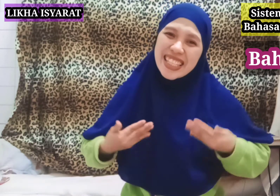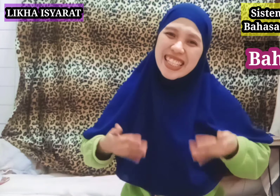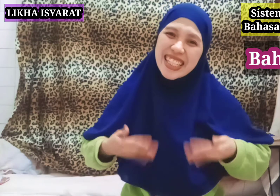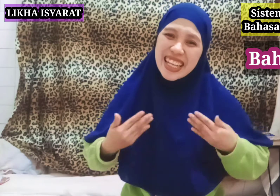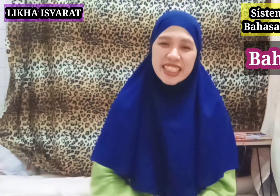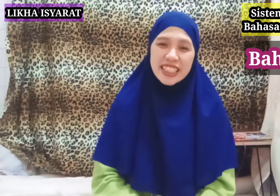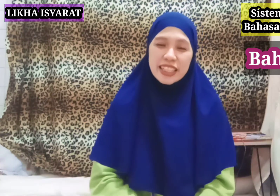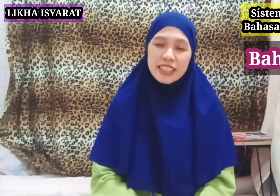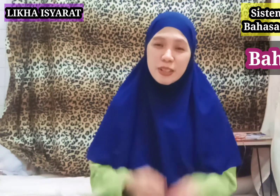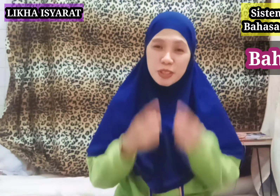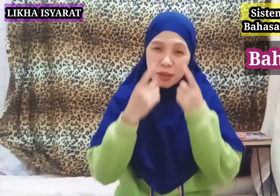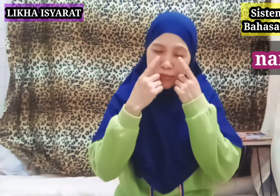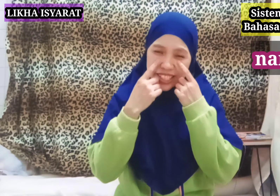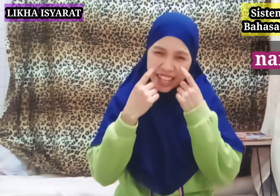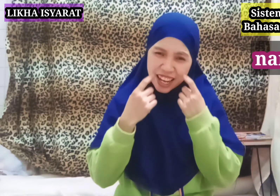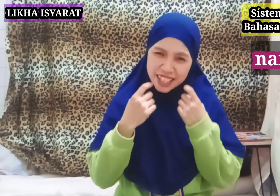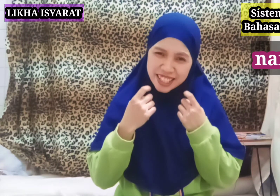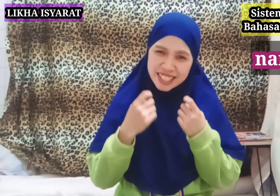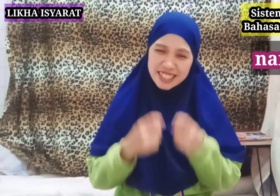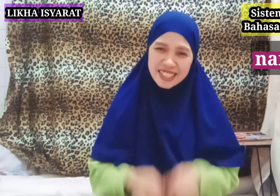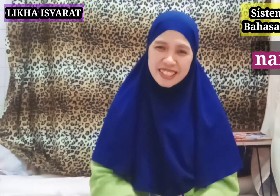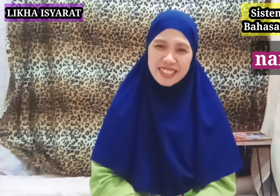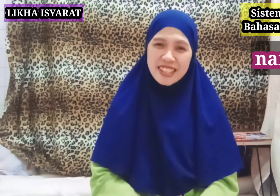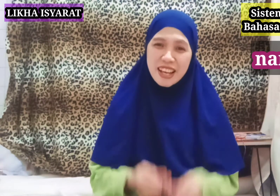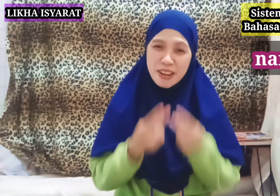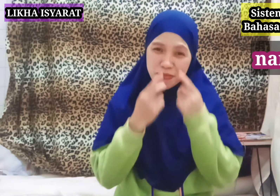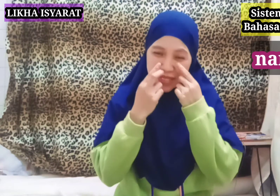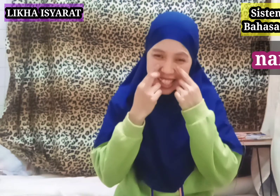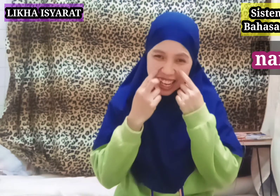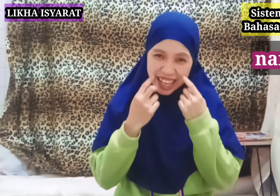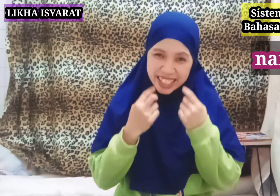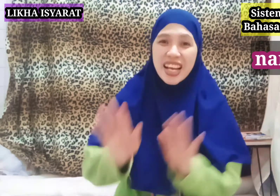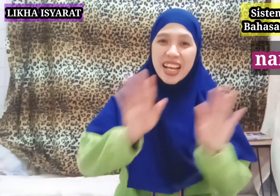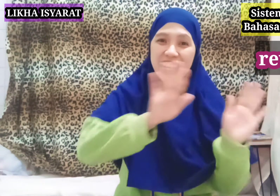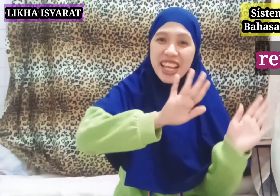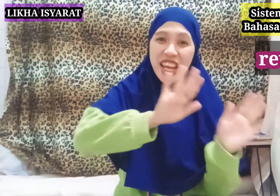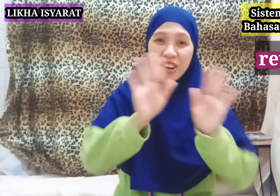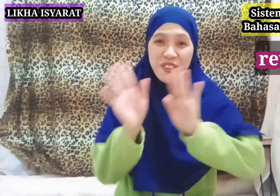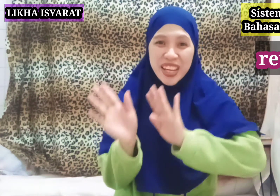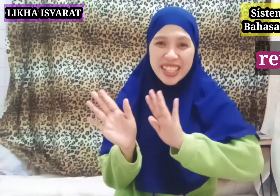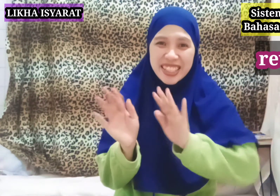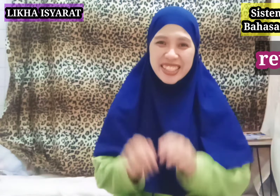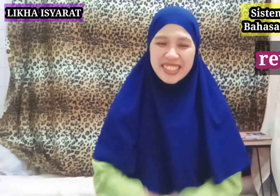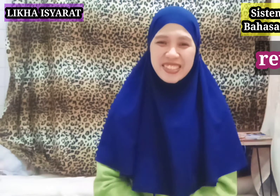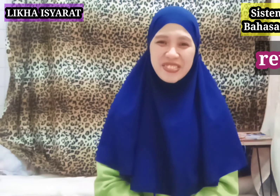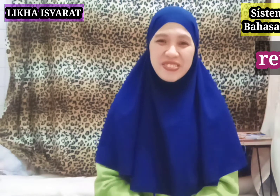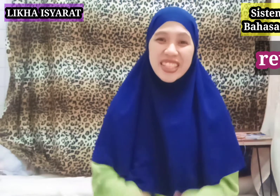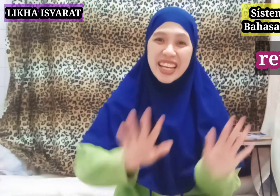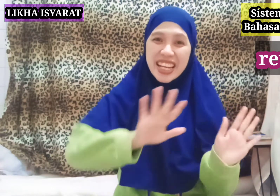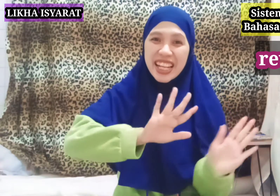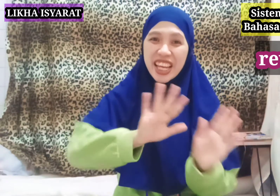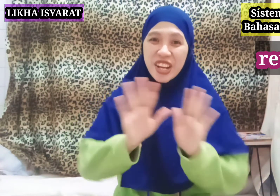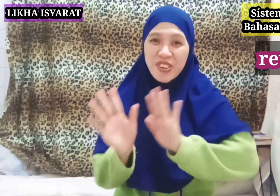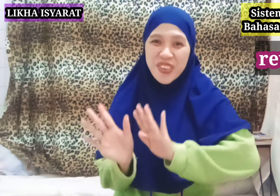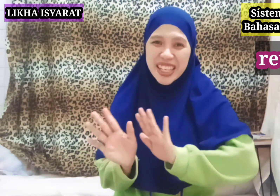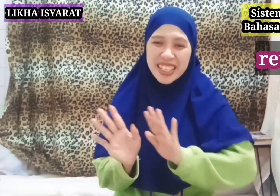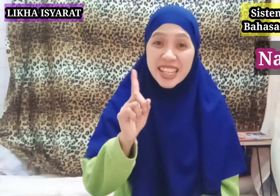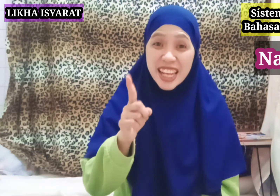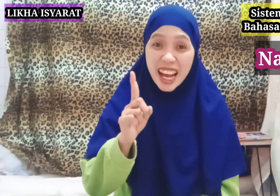Bahagia. Terus menangis. Menangis. Rewel. Rewel.